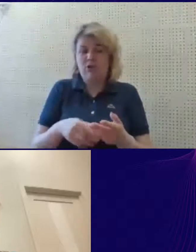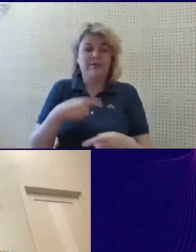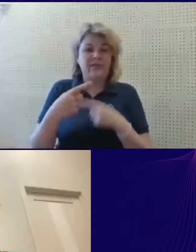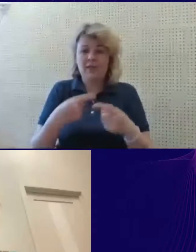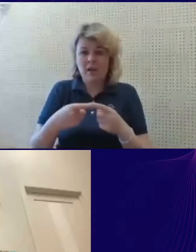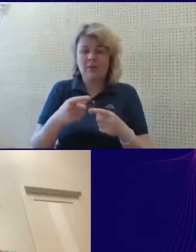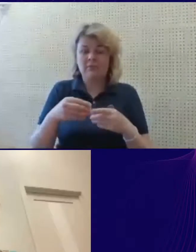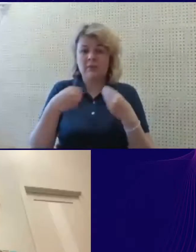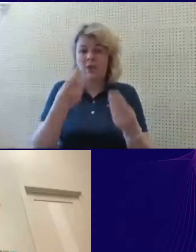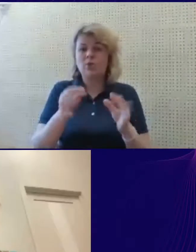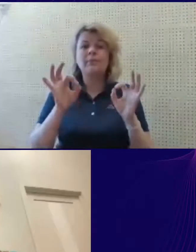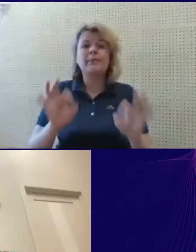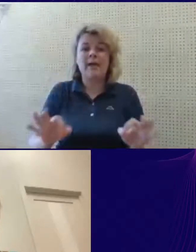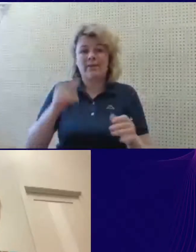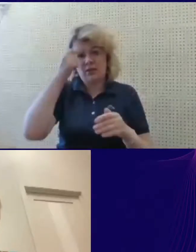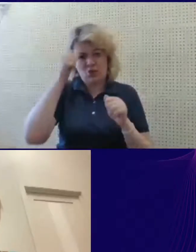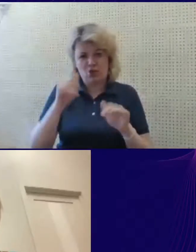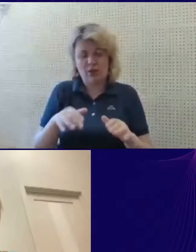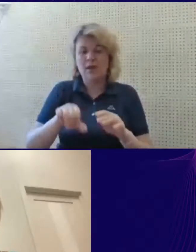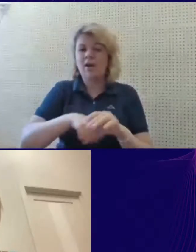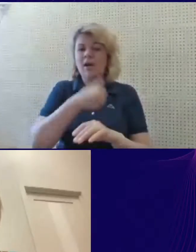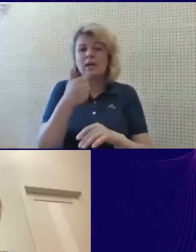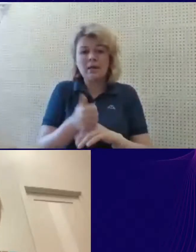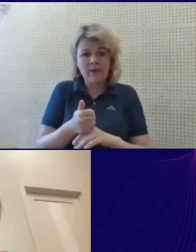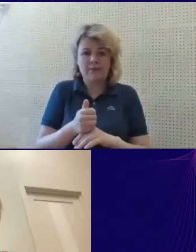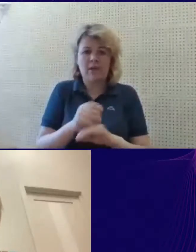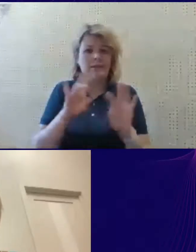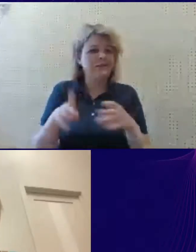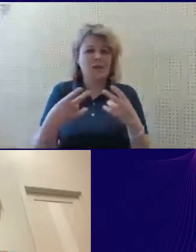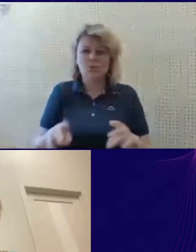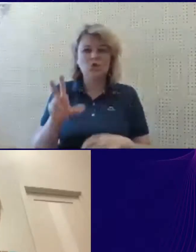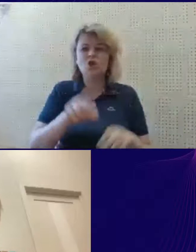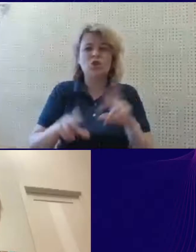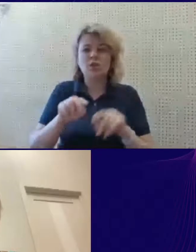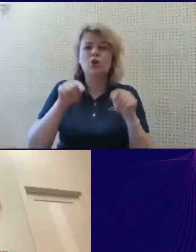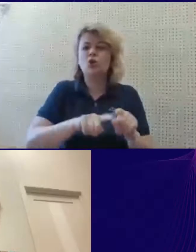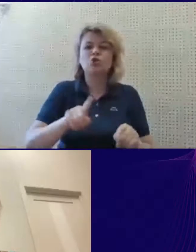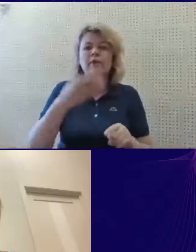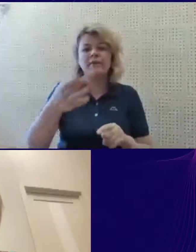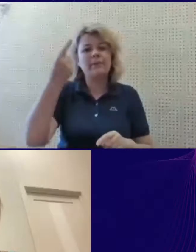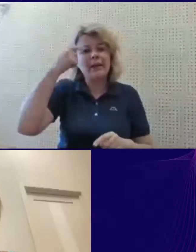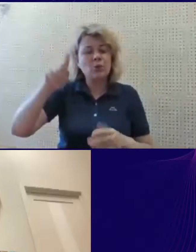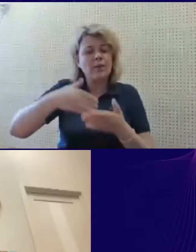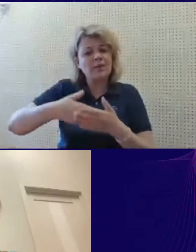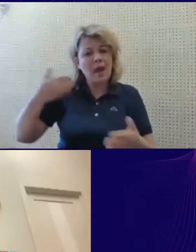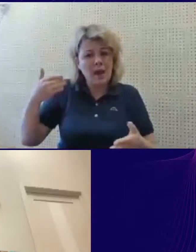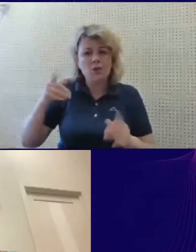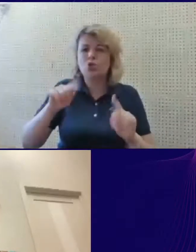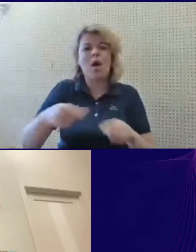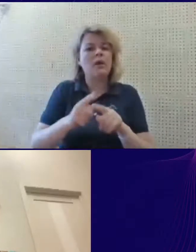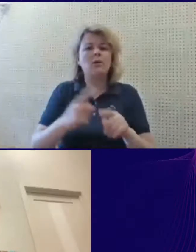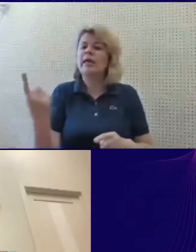правильное решение. Главное не считать то, что ты придумал заранее, единственно возможным и единственно